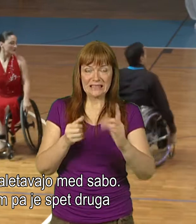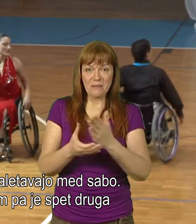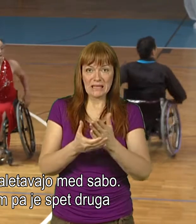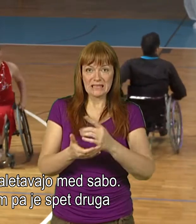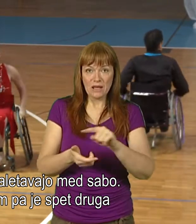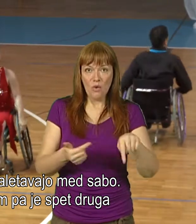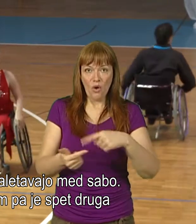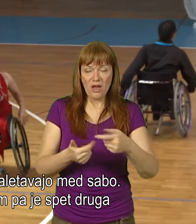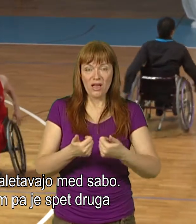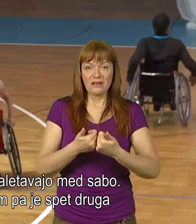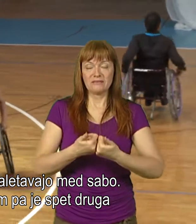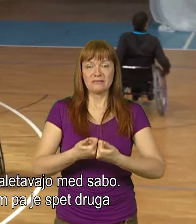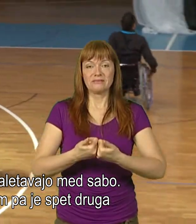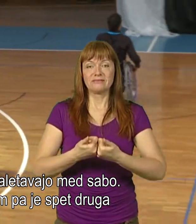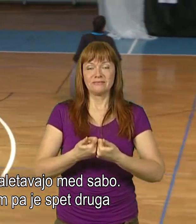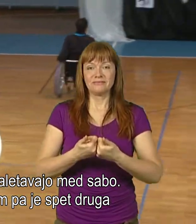ne.